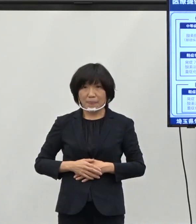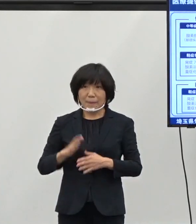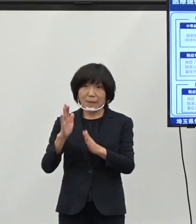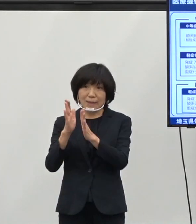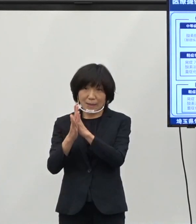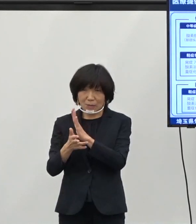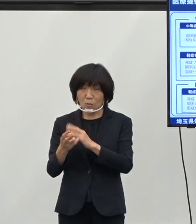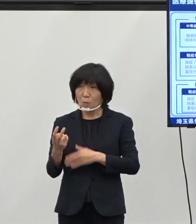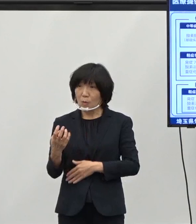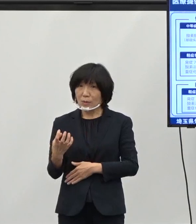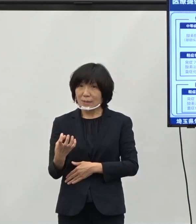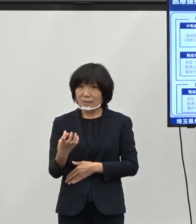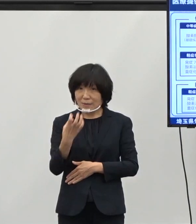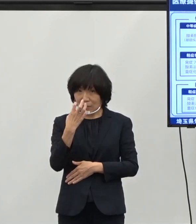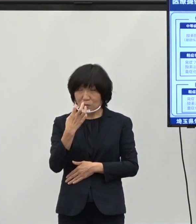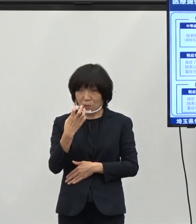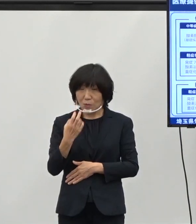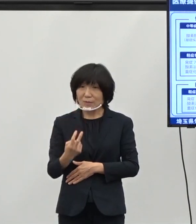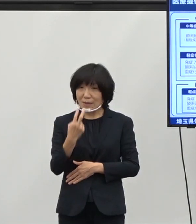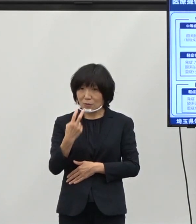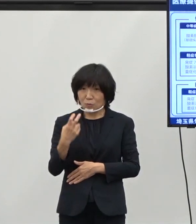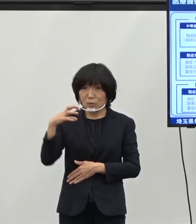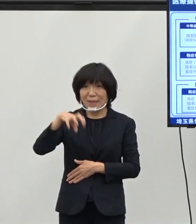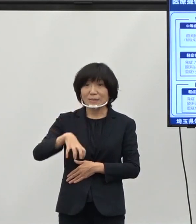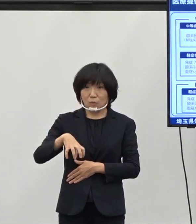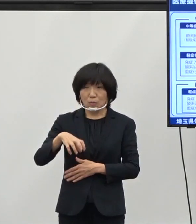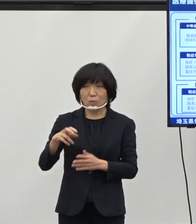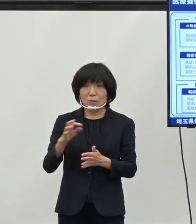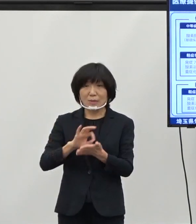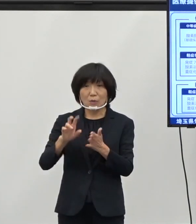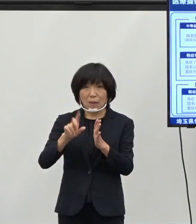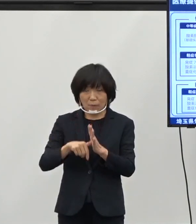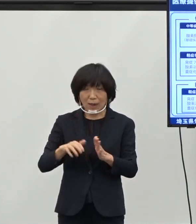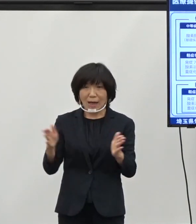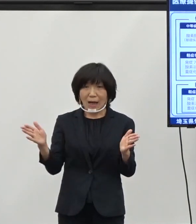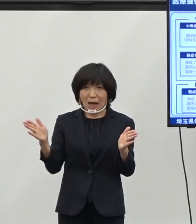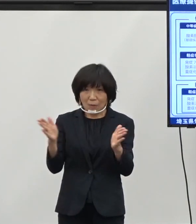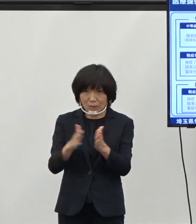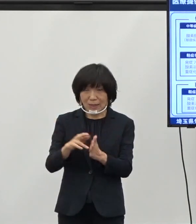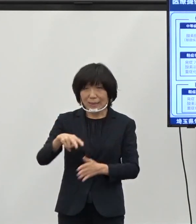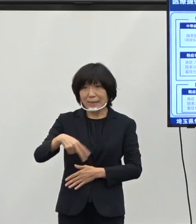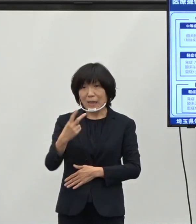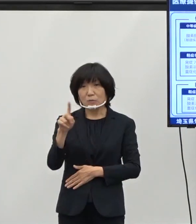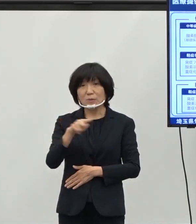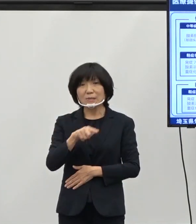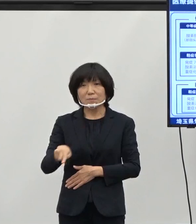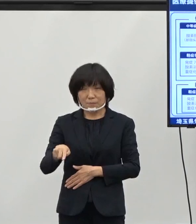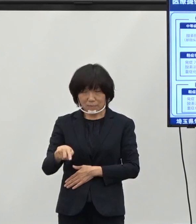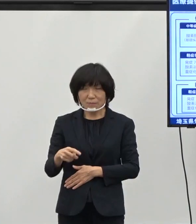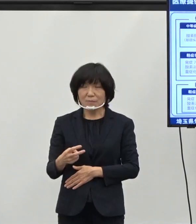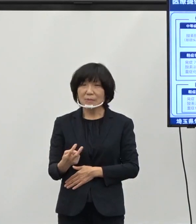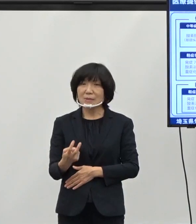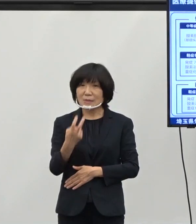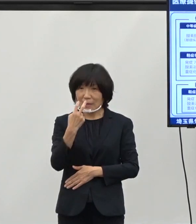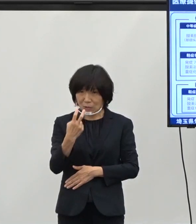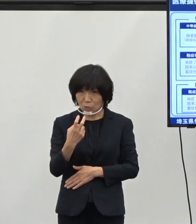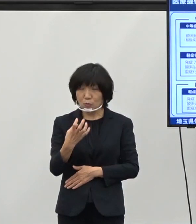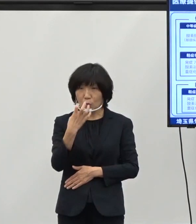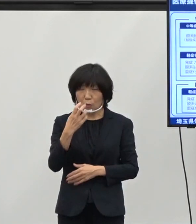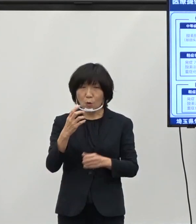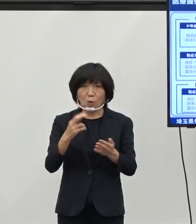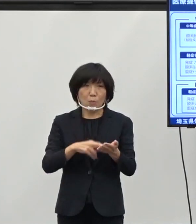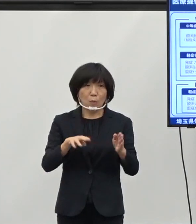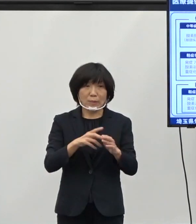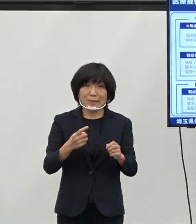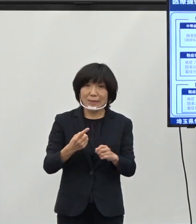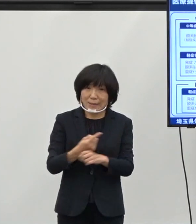ション、先ほども申し上げましたが、を使う場合には計200名の酸素投与が病院以外で